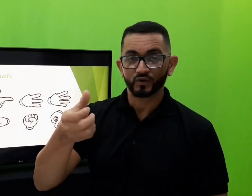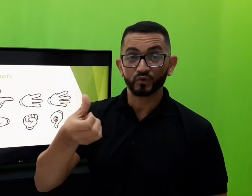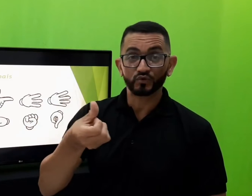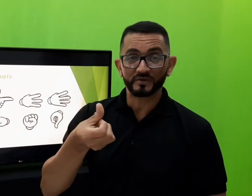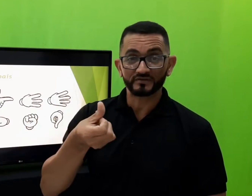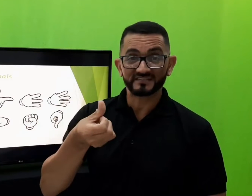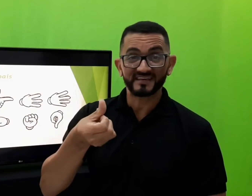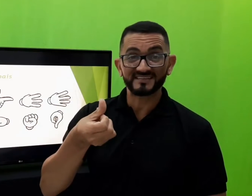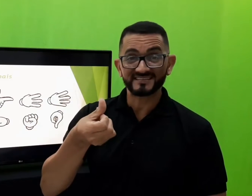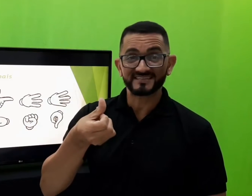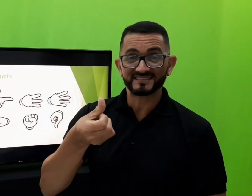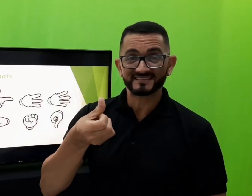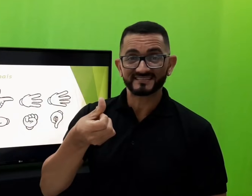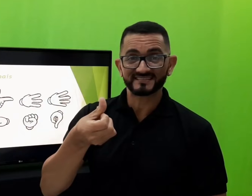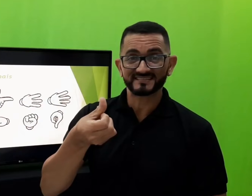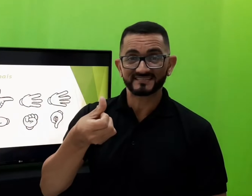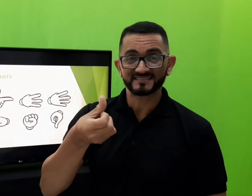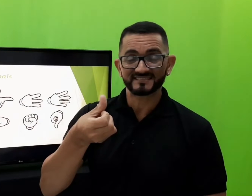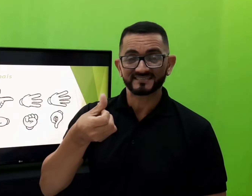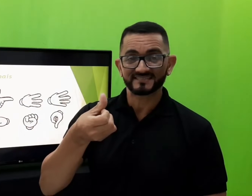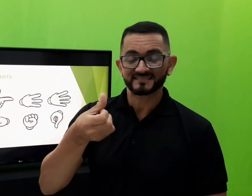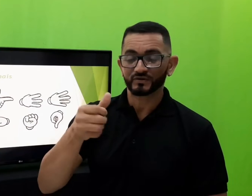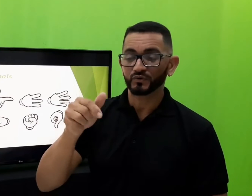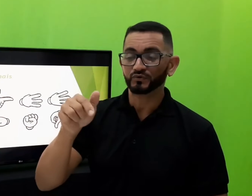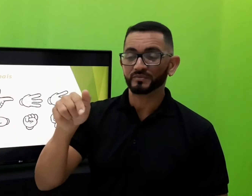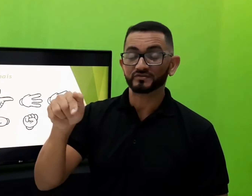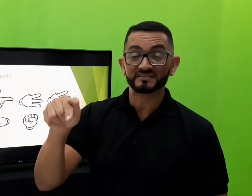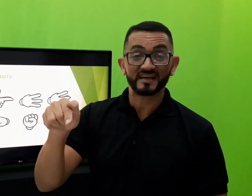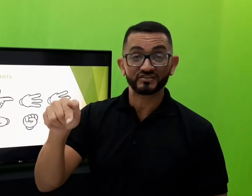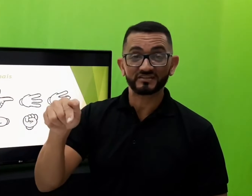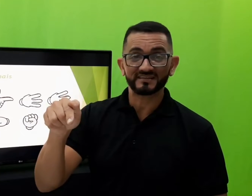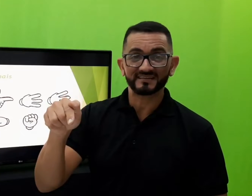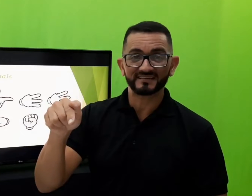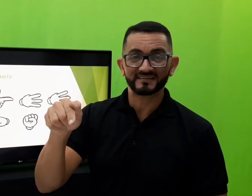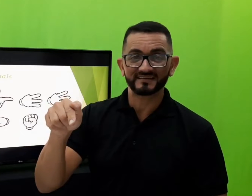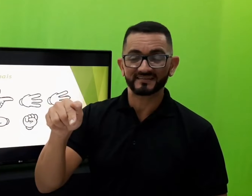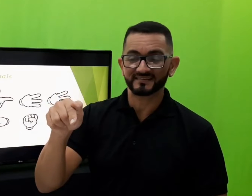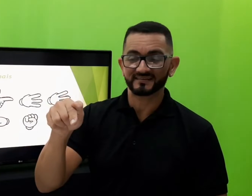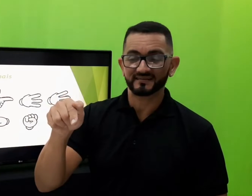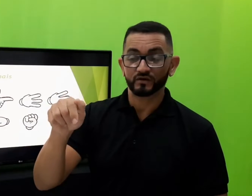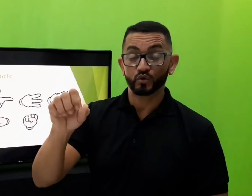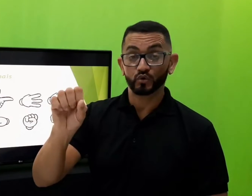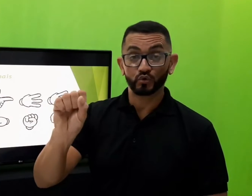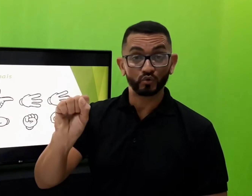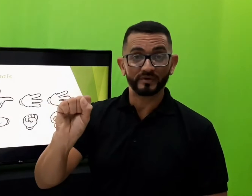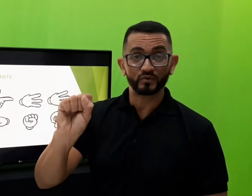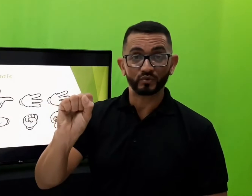o número 6, o número 7, o número